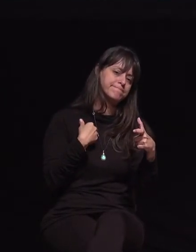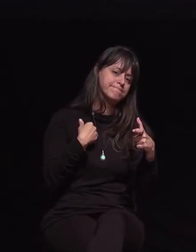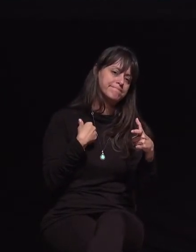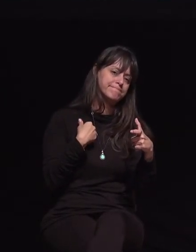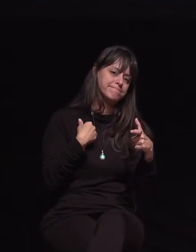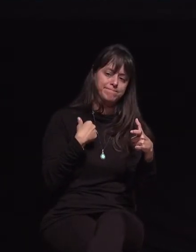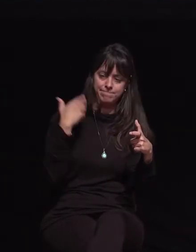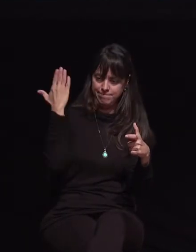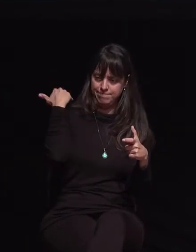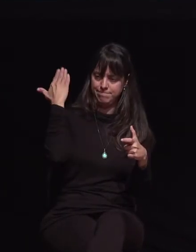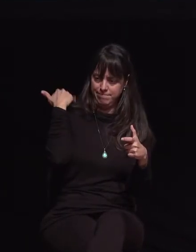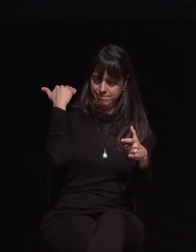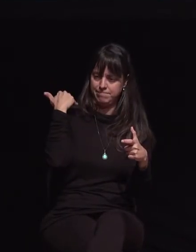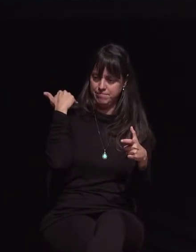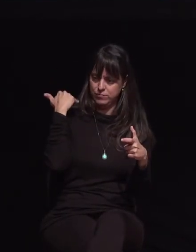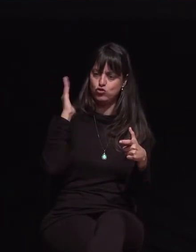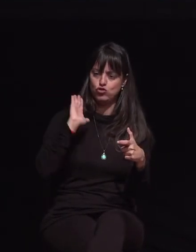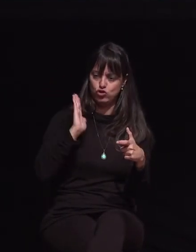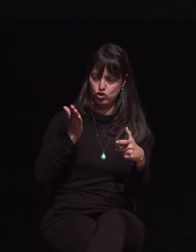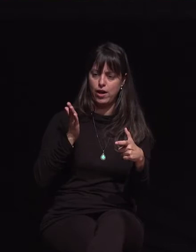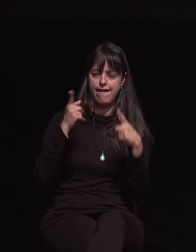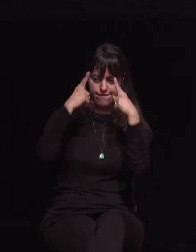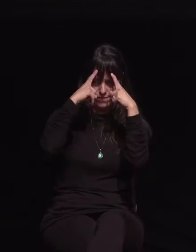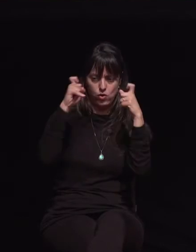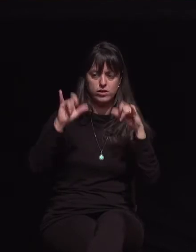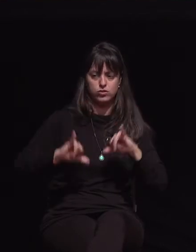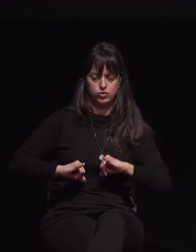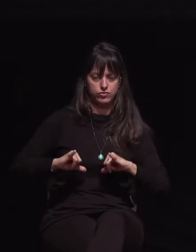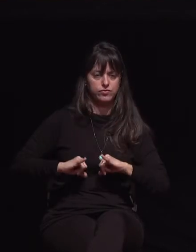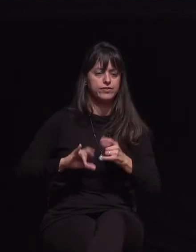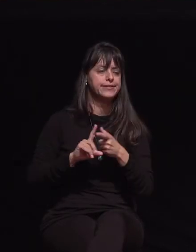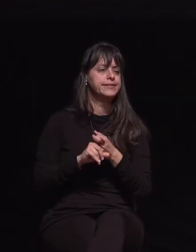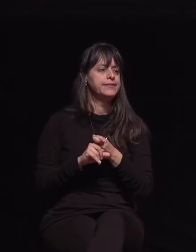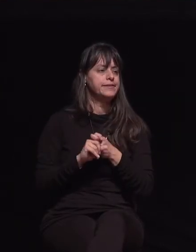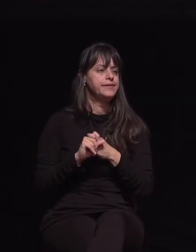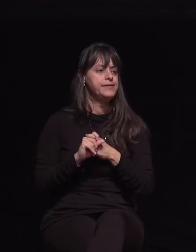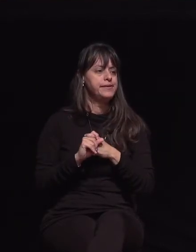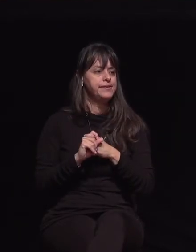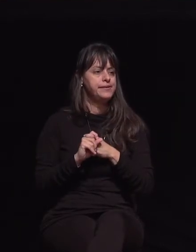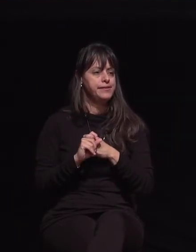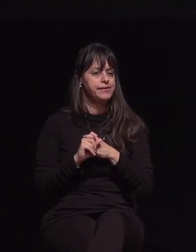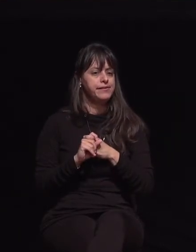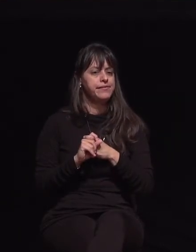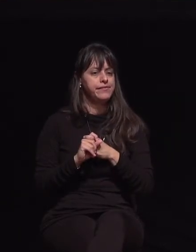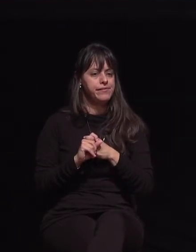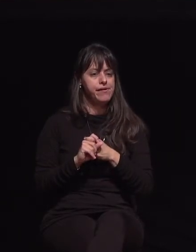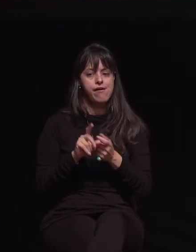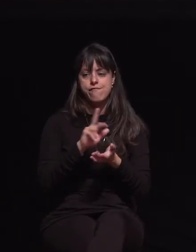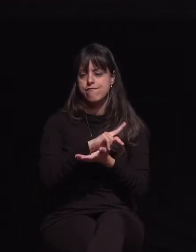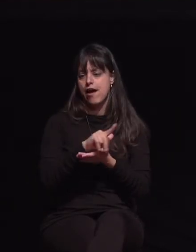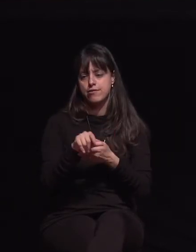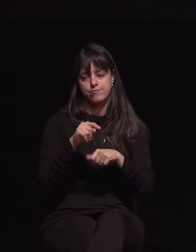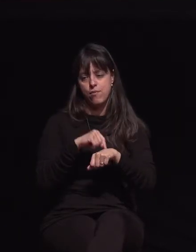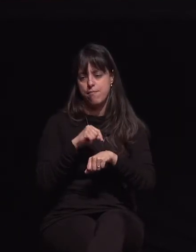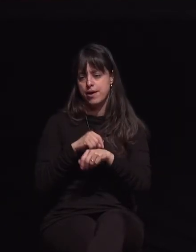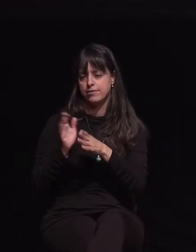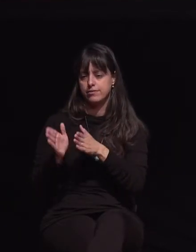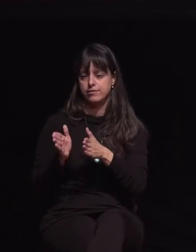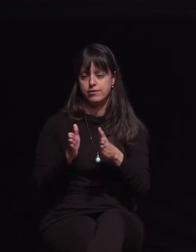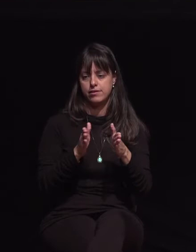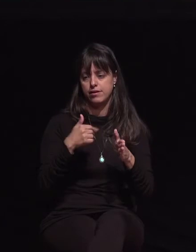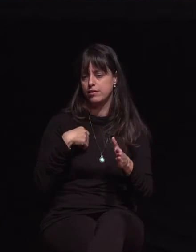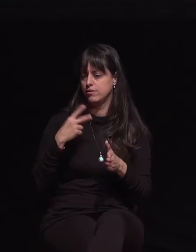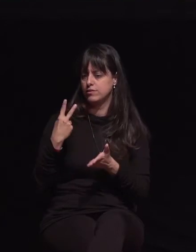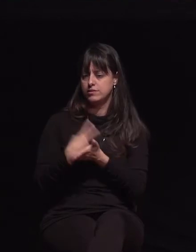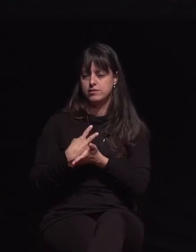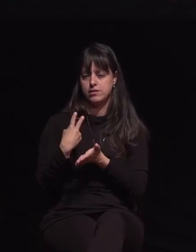Eu vivi essa violência, estou falando para vocês, eu vivi em vários momentos da minha vida. Eu sempre fui uma mulher